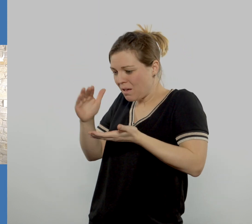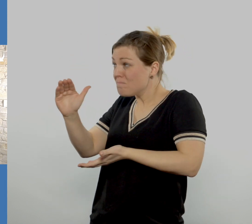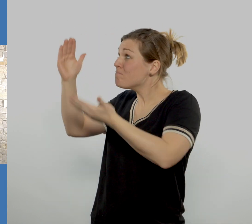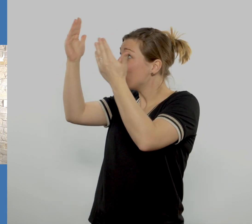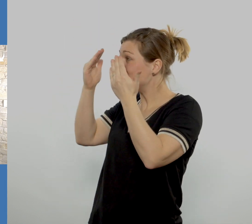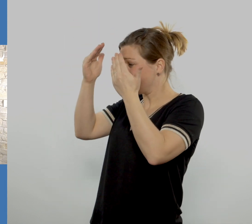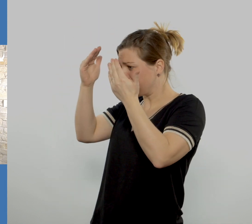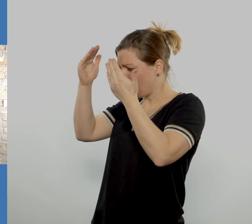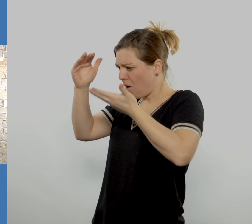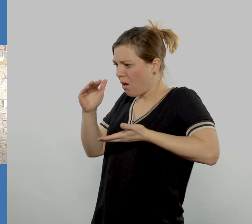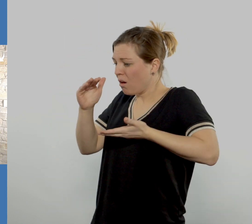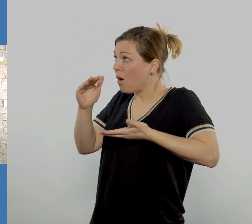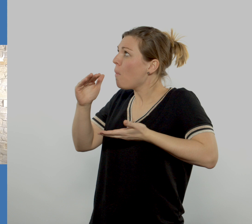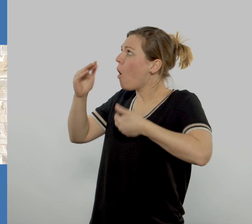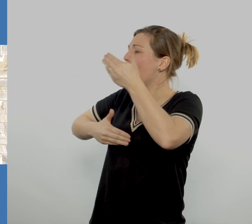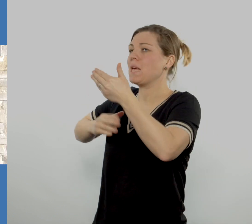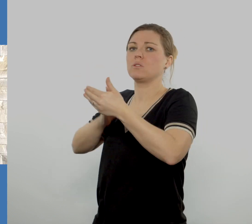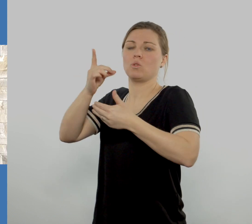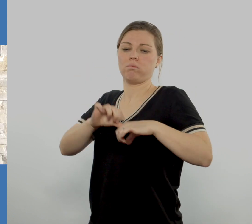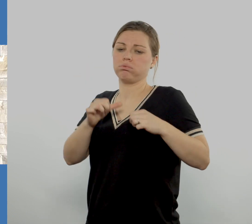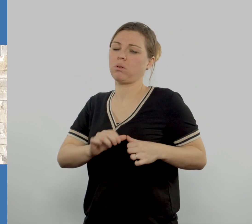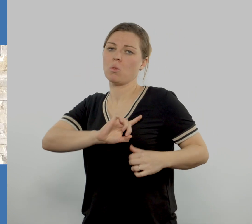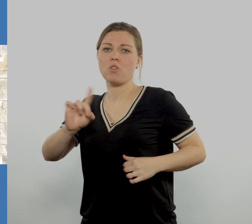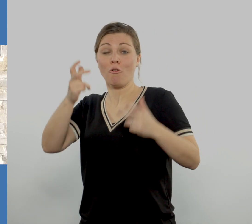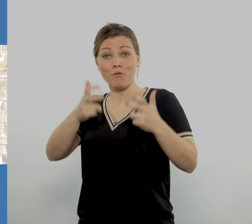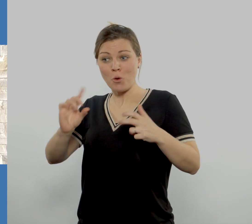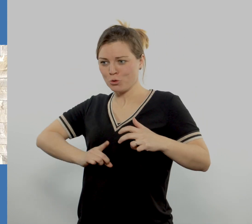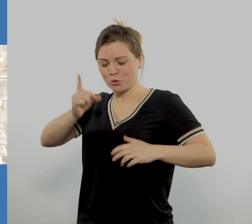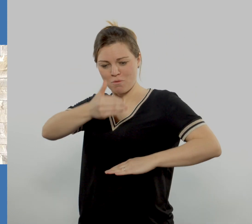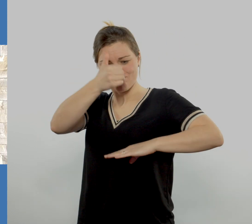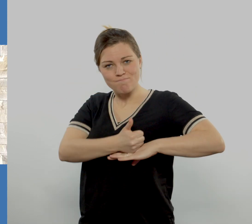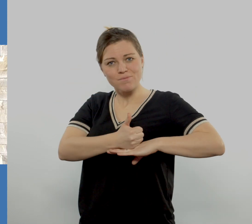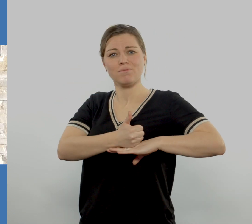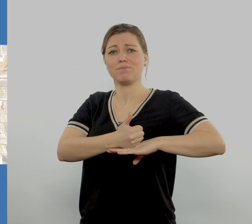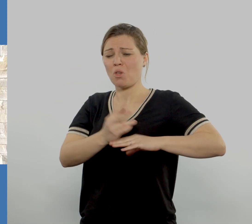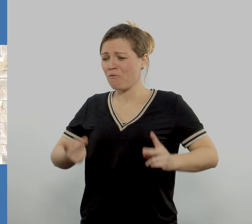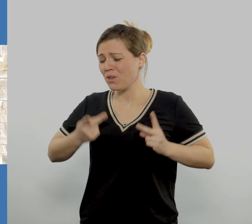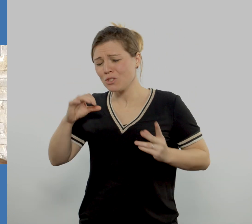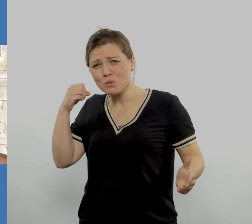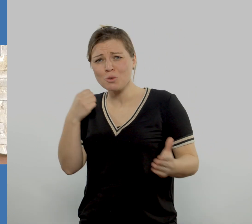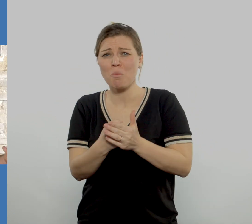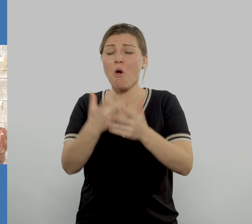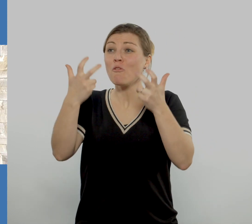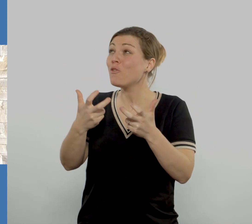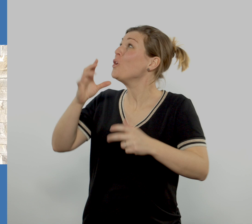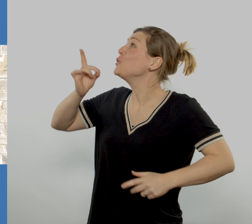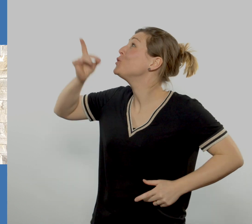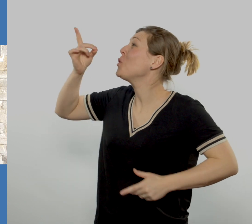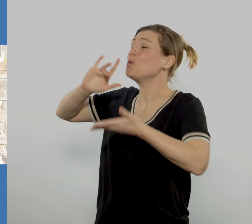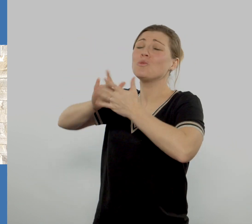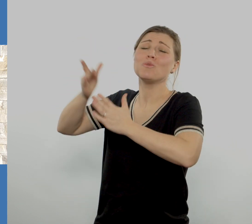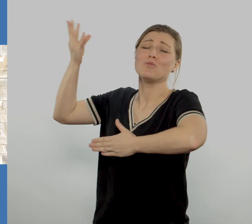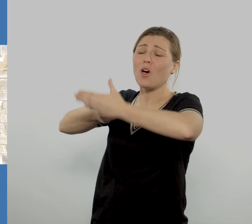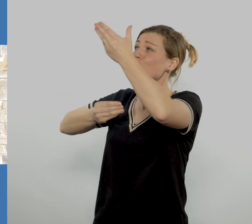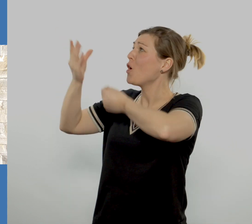bénédictions prendre la place de Dieu dans mon cœur. Dieu est le numéro 1 et il restera le numéro 1 toute ma vie. Je veux tout ce que Dieu veut